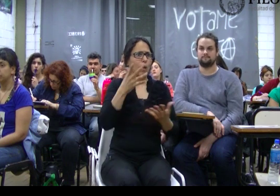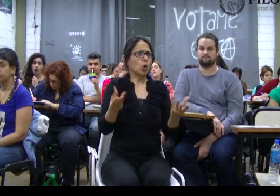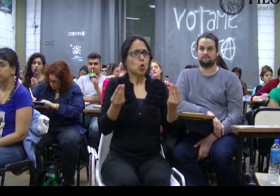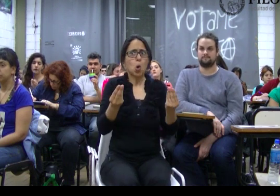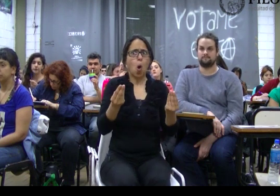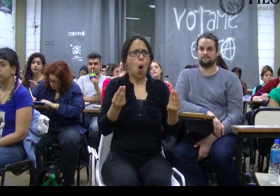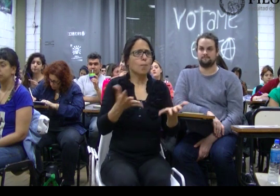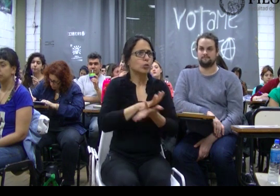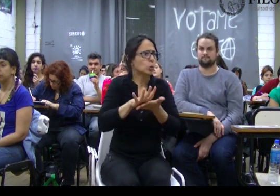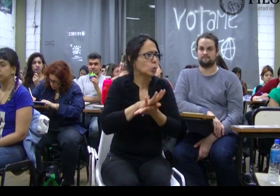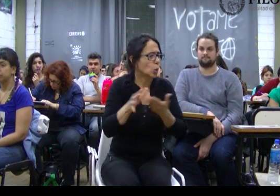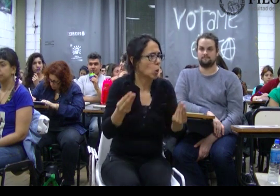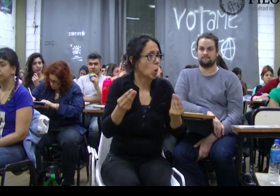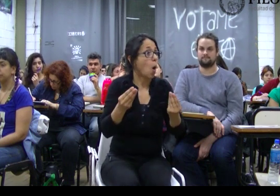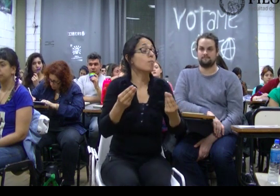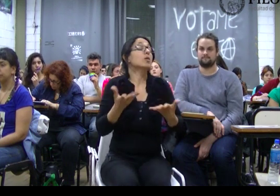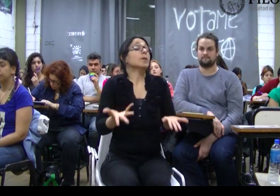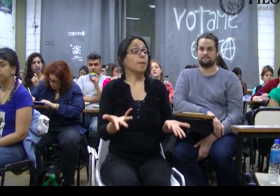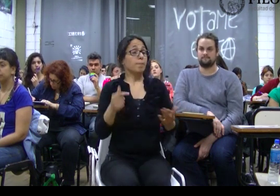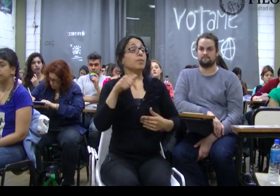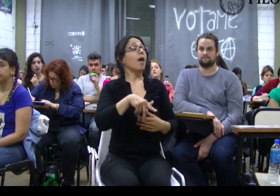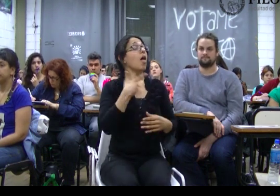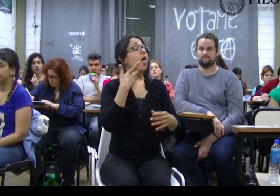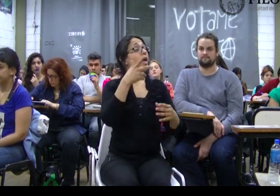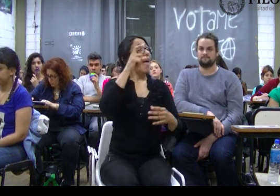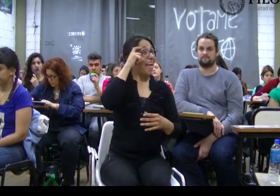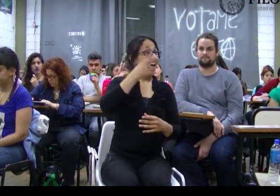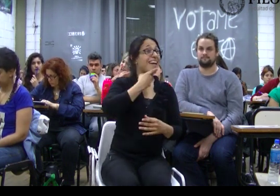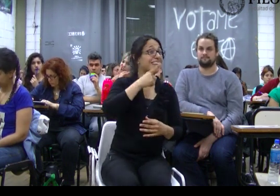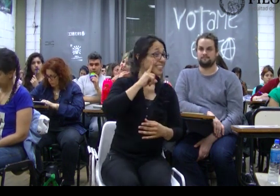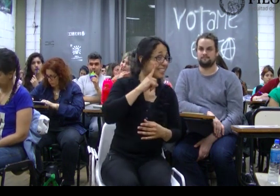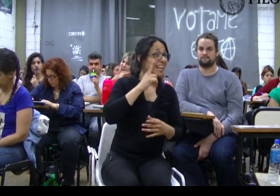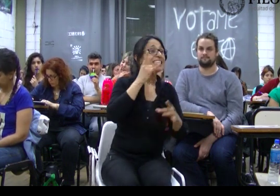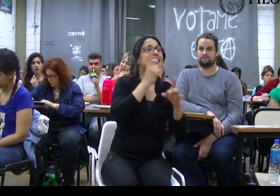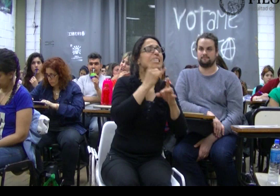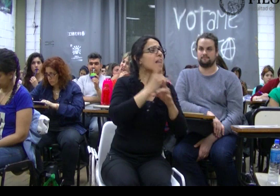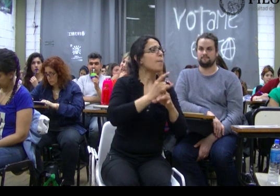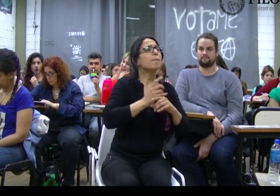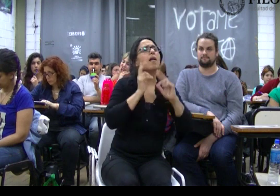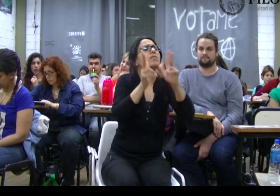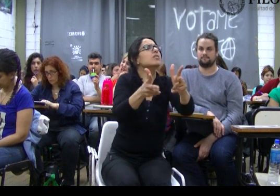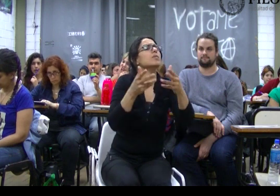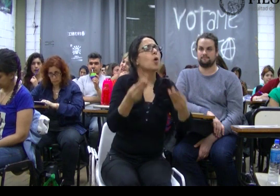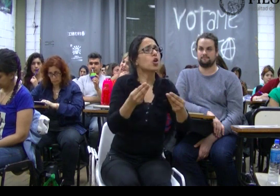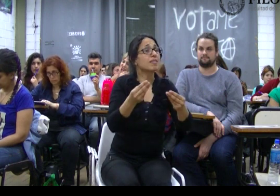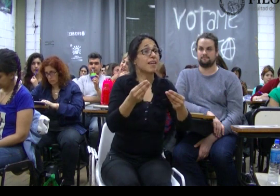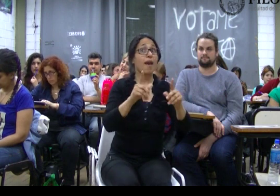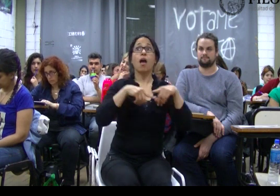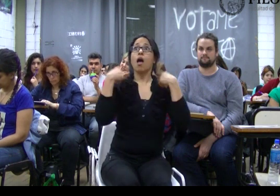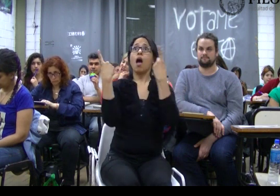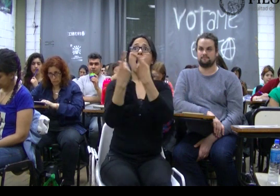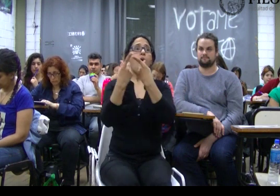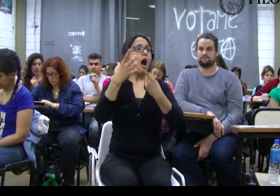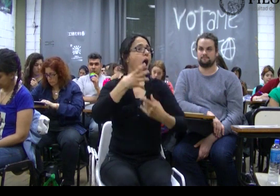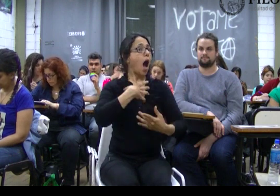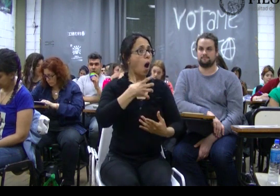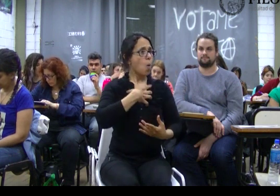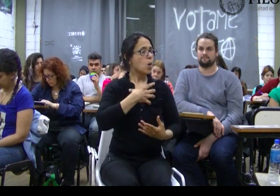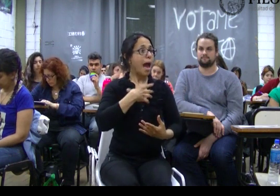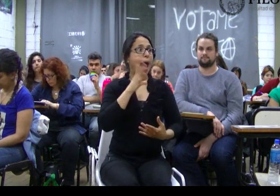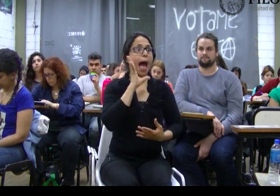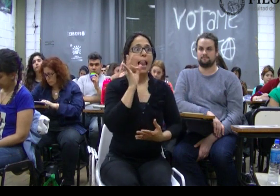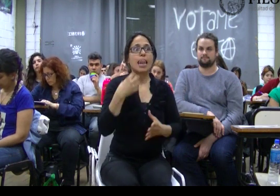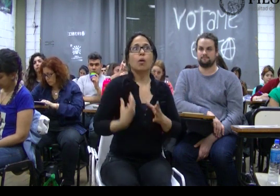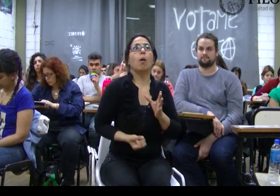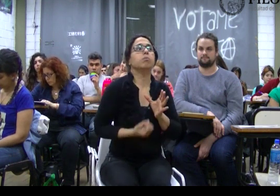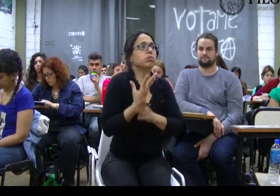En educación sexual integral siempre hablamos de que cuando algo sucede en el aula, nada es sancionador, ¿sí? Nada